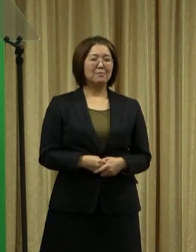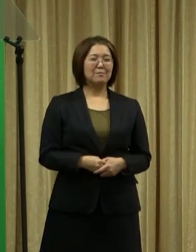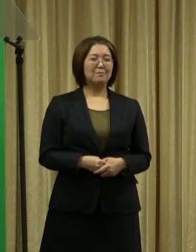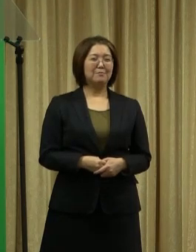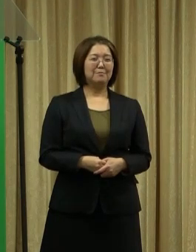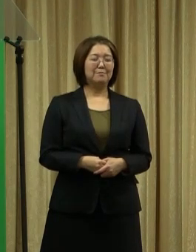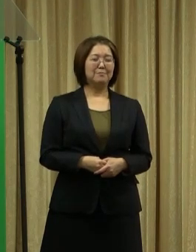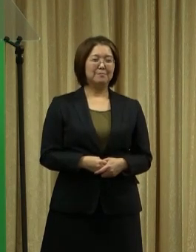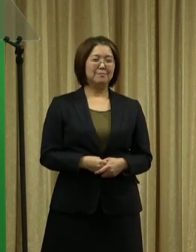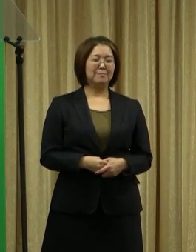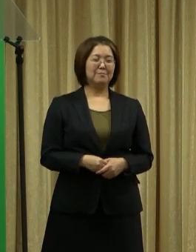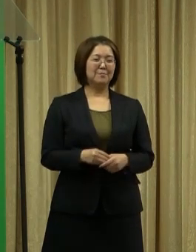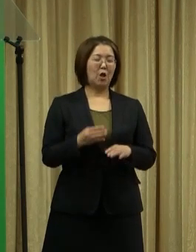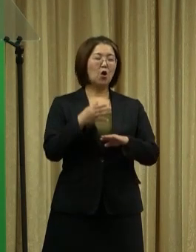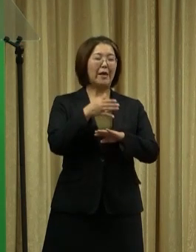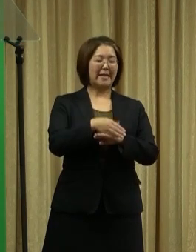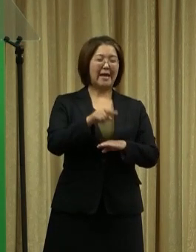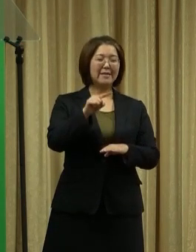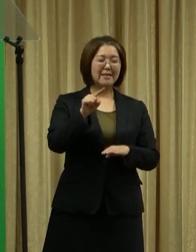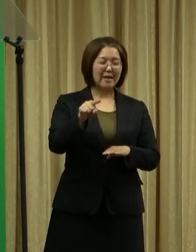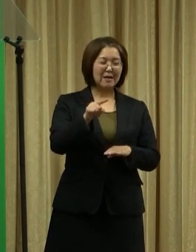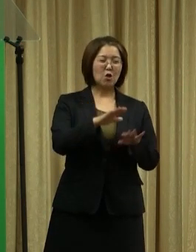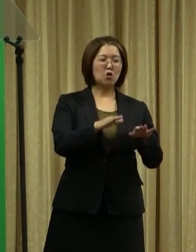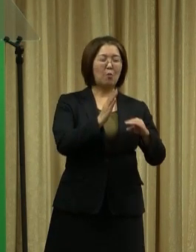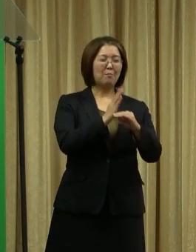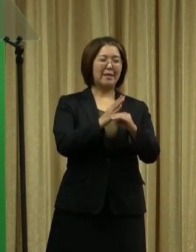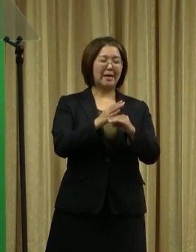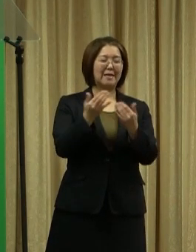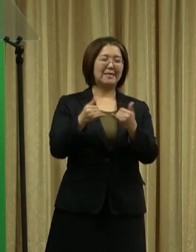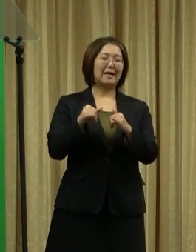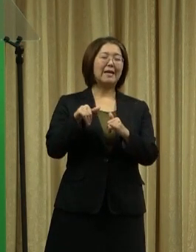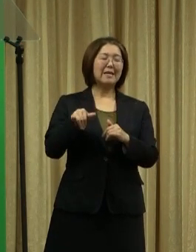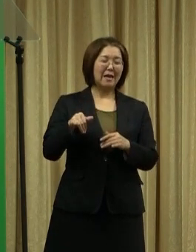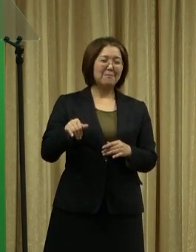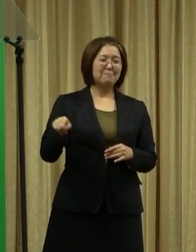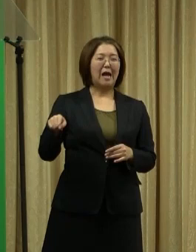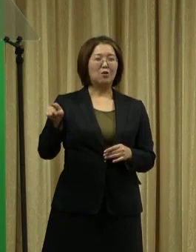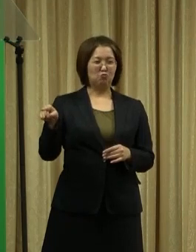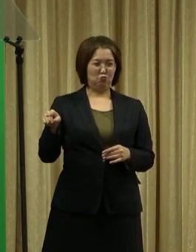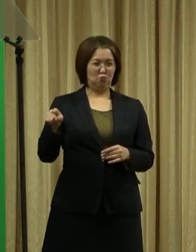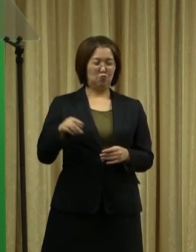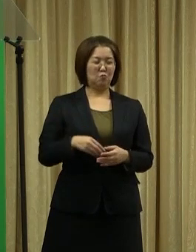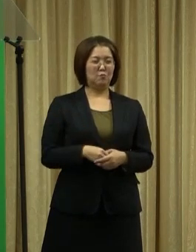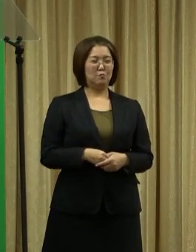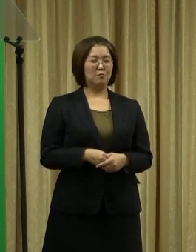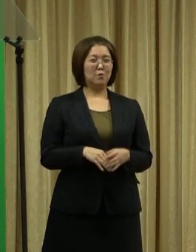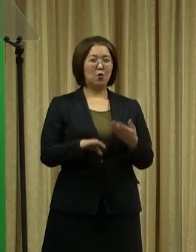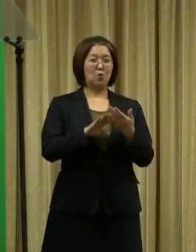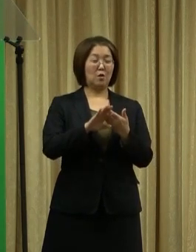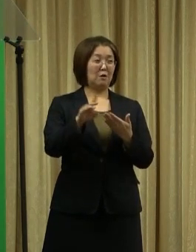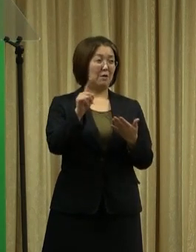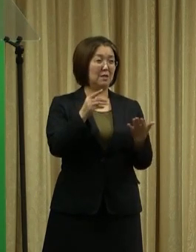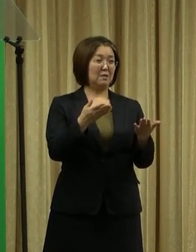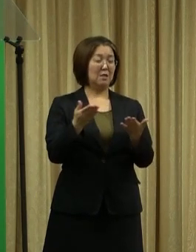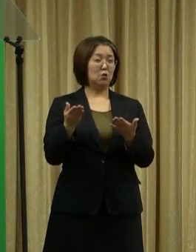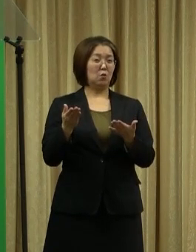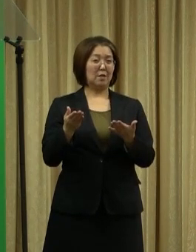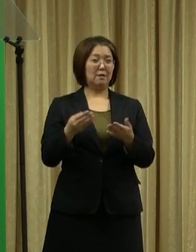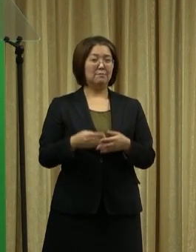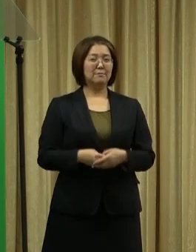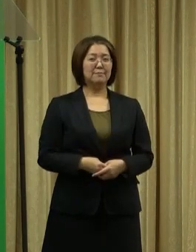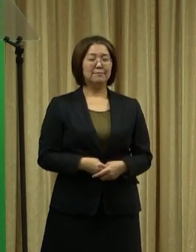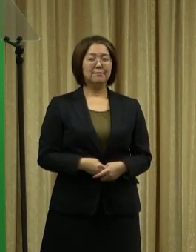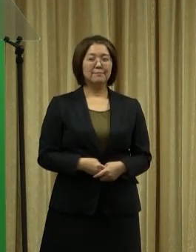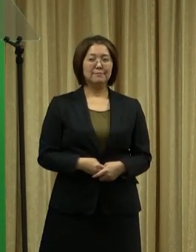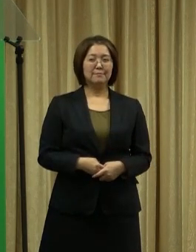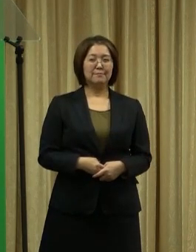超えて天、子ども真ん中社会へ丸でお願いします。じゃあ他ご質問ある方、挙手お願いい